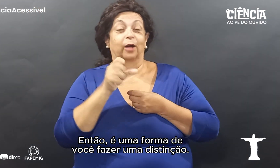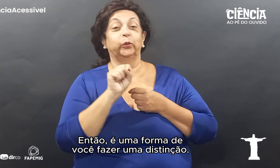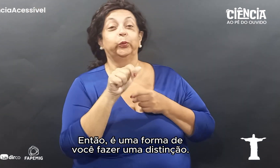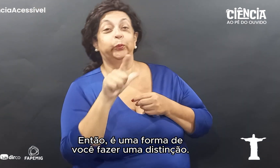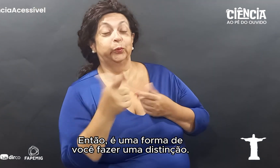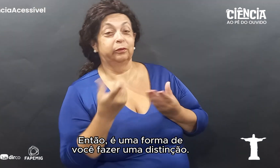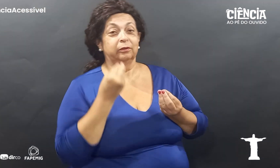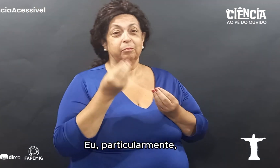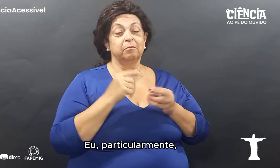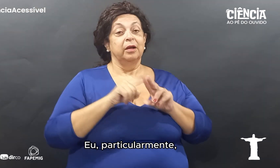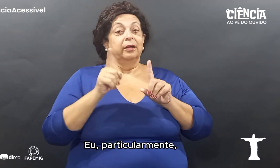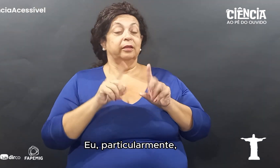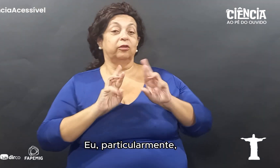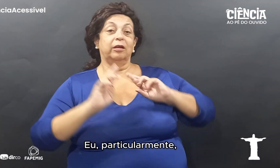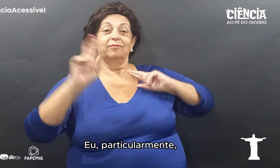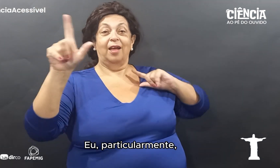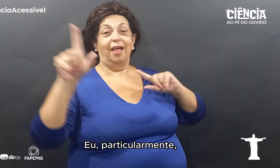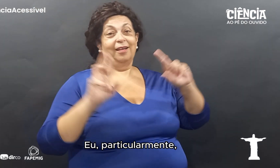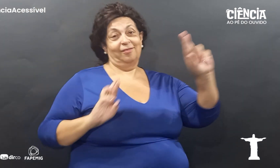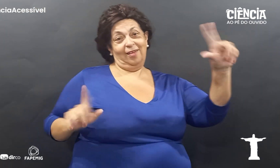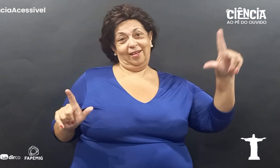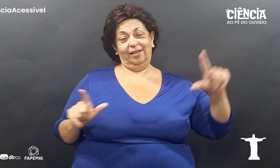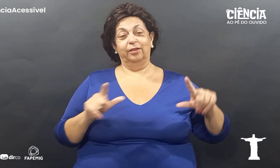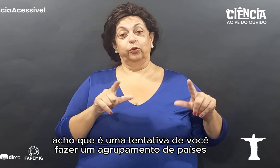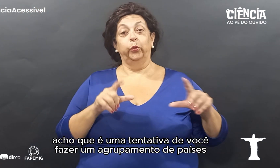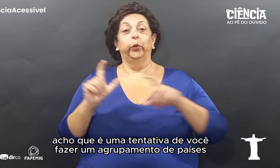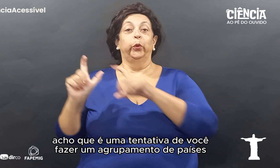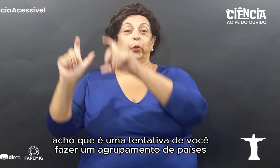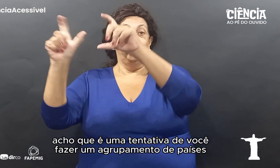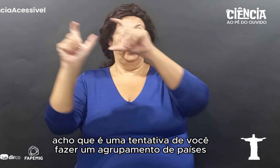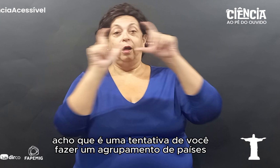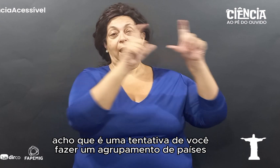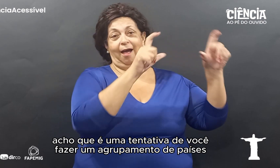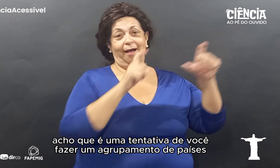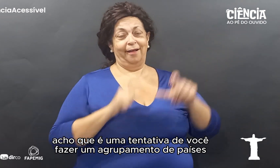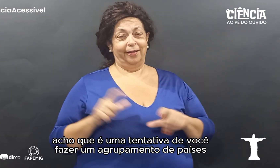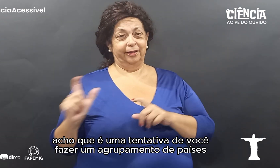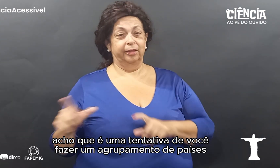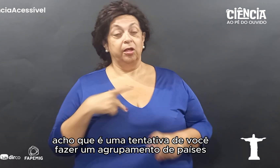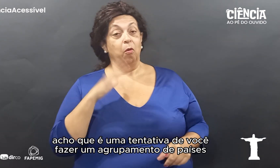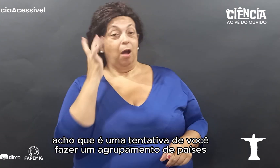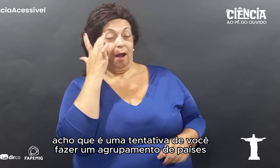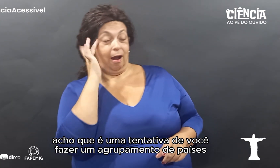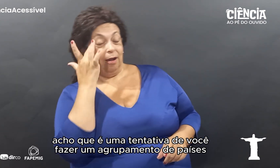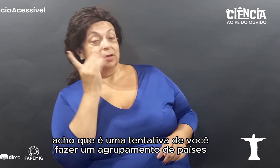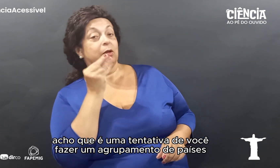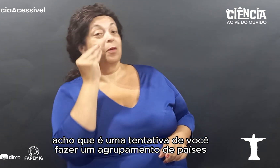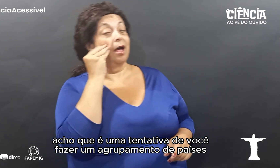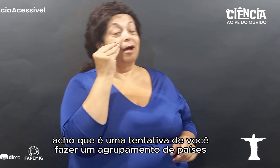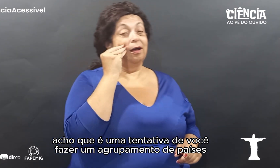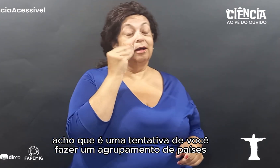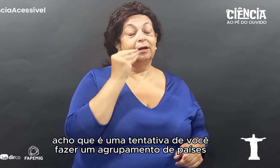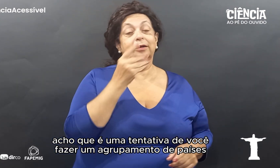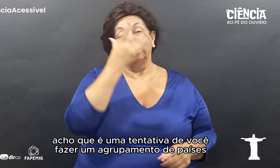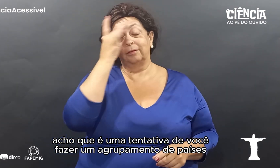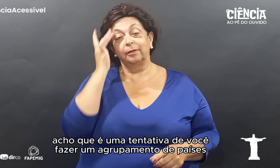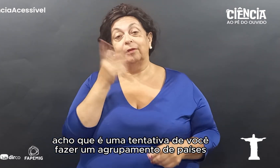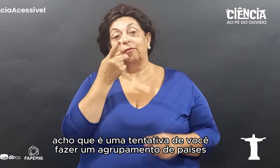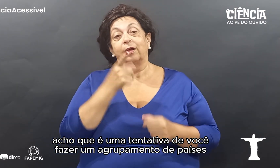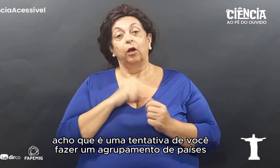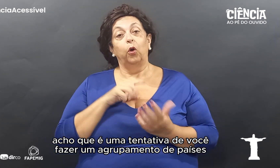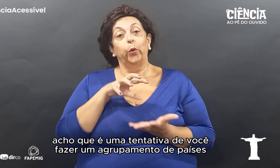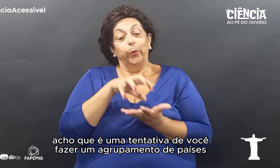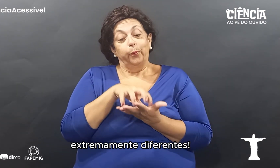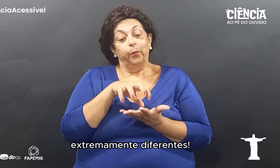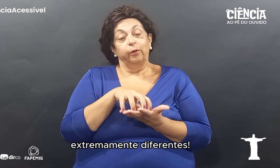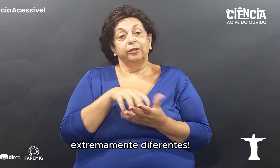você fazer uma distinção. Eu, particularmente, acho que é uma tentativa de você fazer um